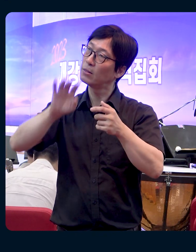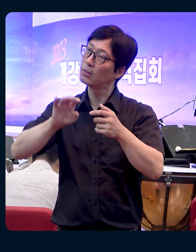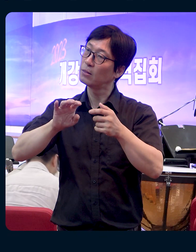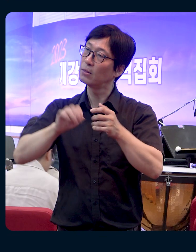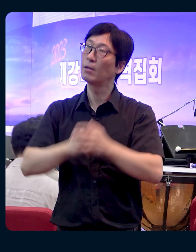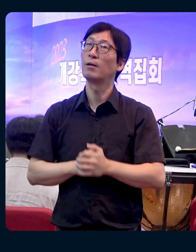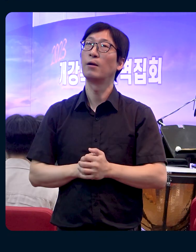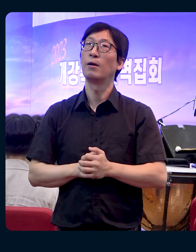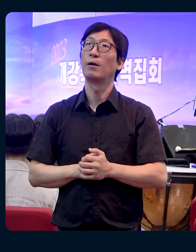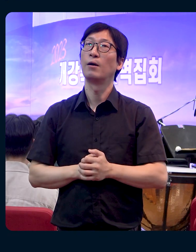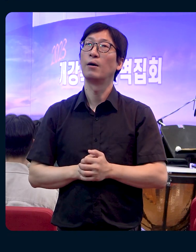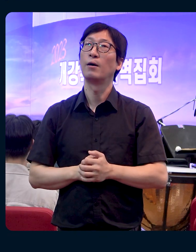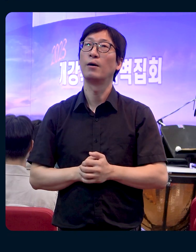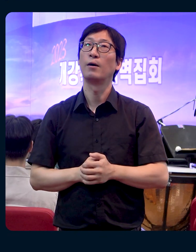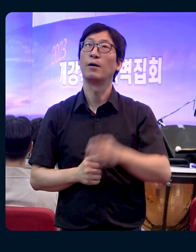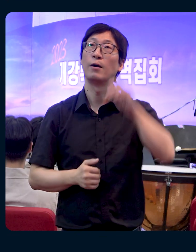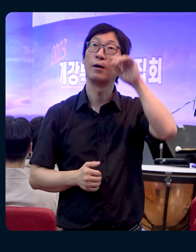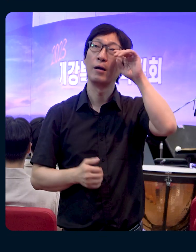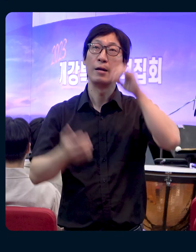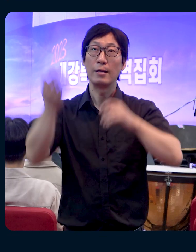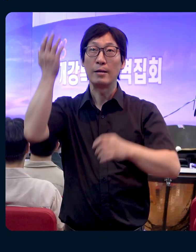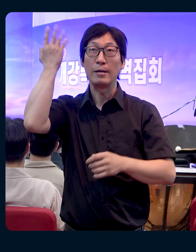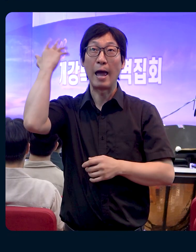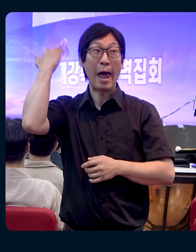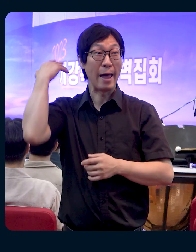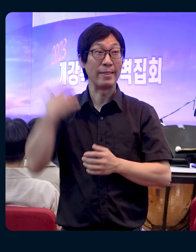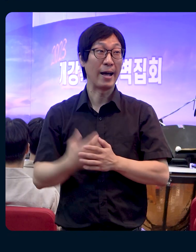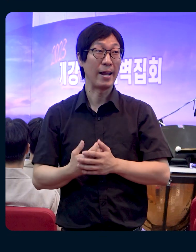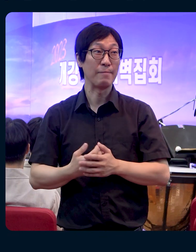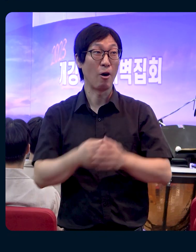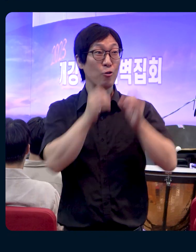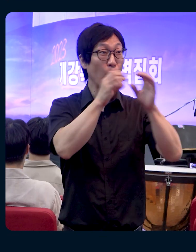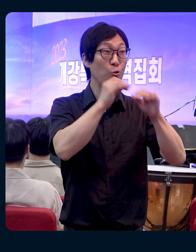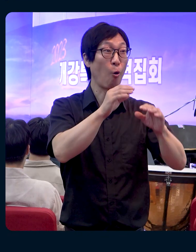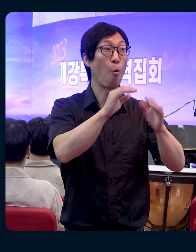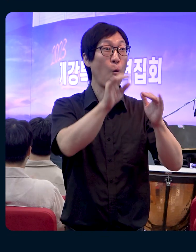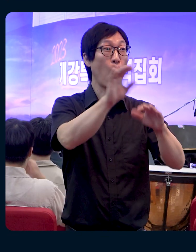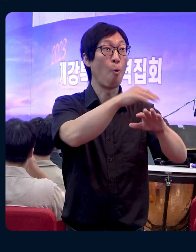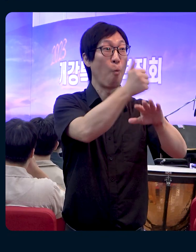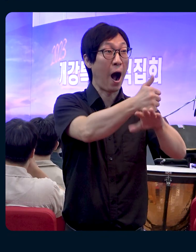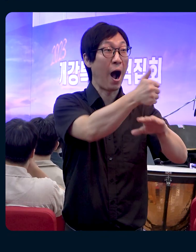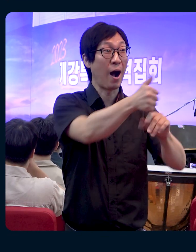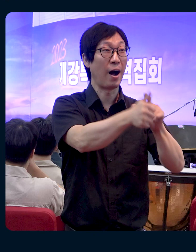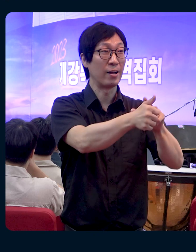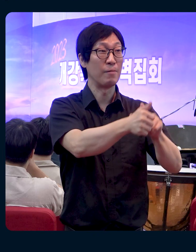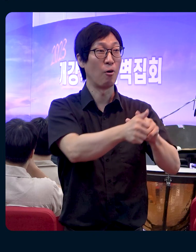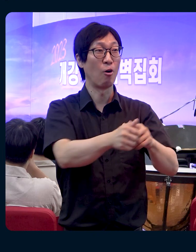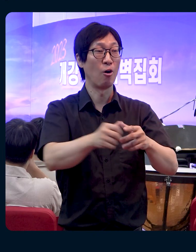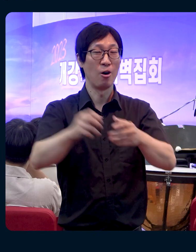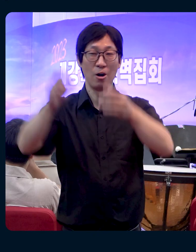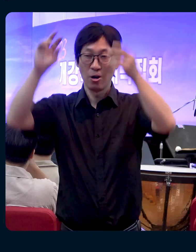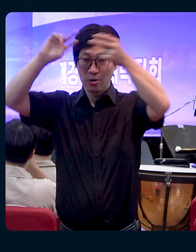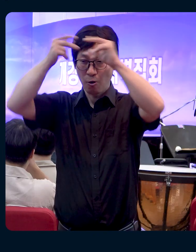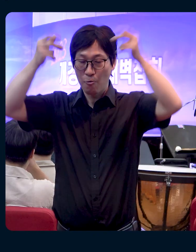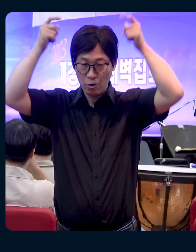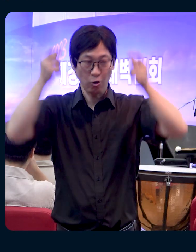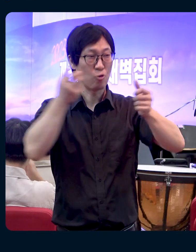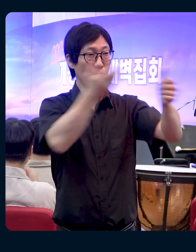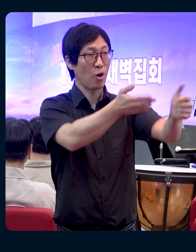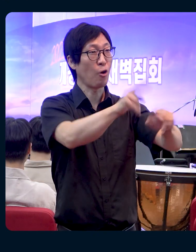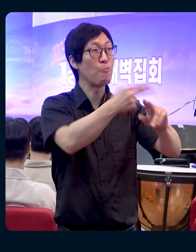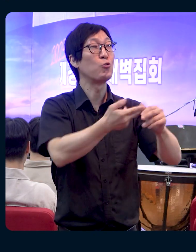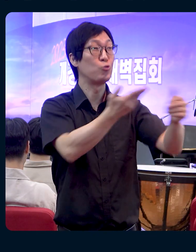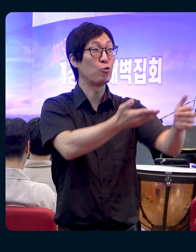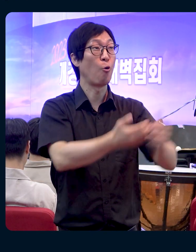그래서 옛날 부흥사들이 그랬잖아요. 전도 많이 하면 보석을 막 달고 근데 전도 한 번도 못하는 사람은 개털 모자 쓴다